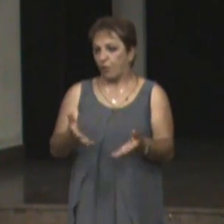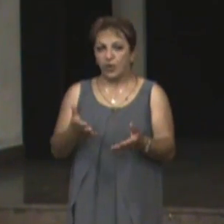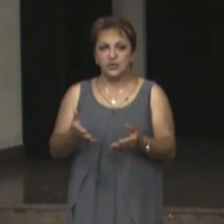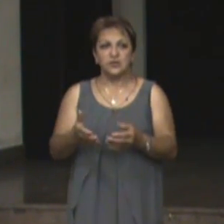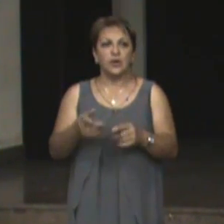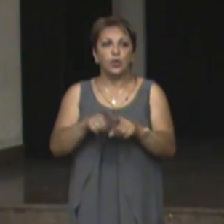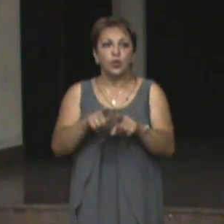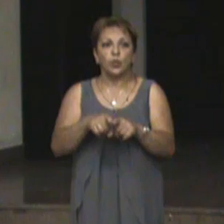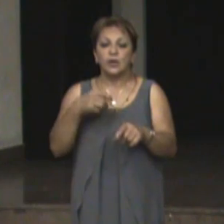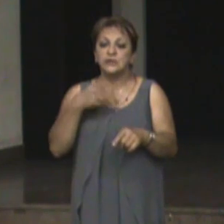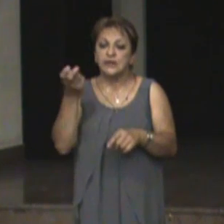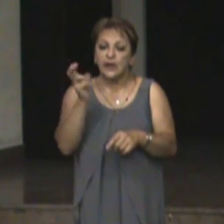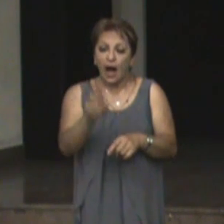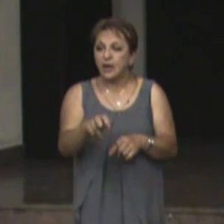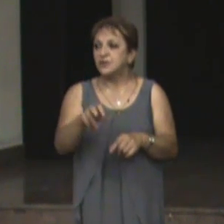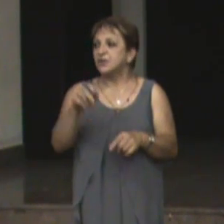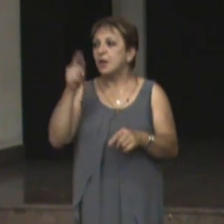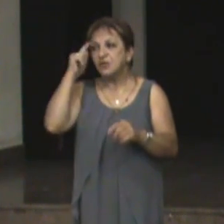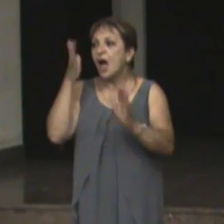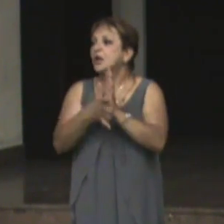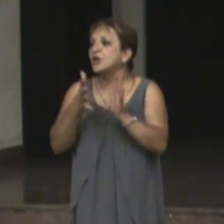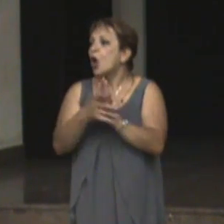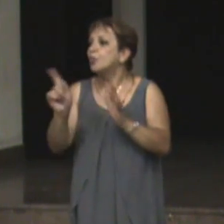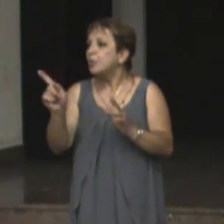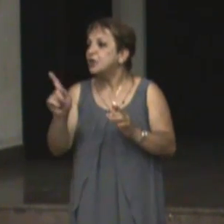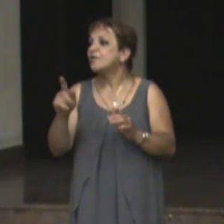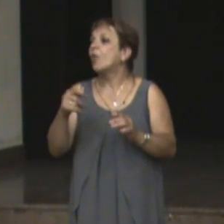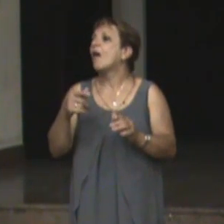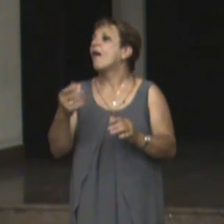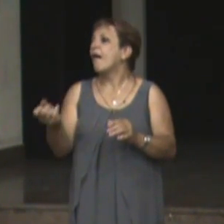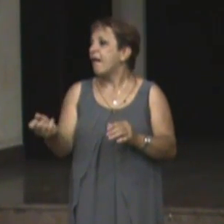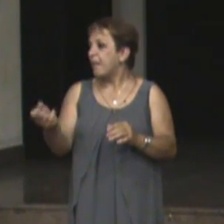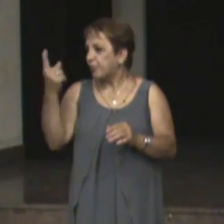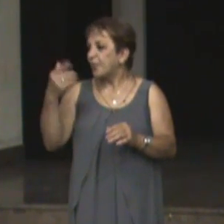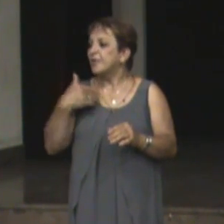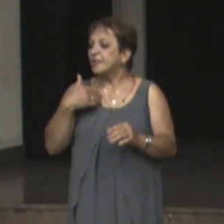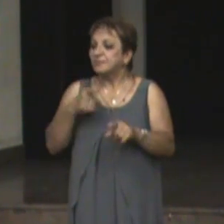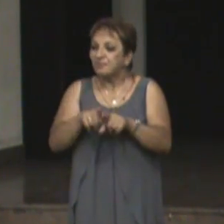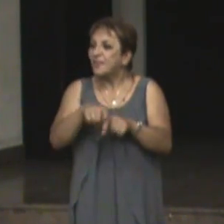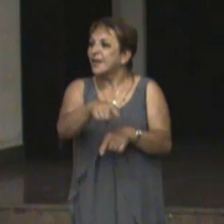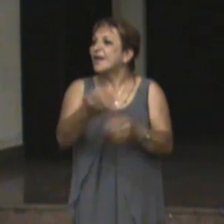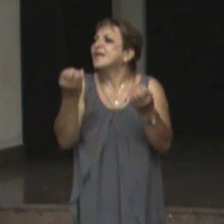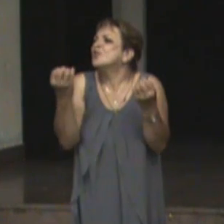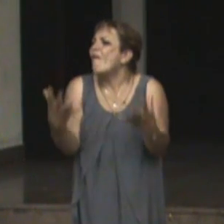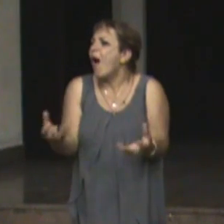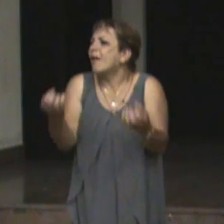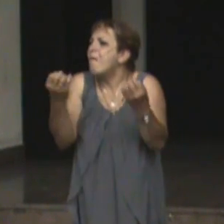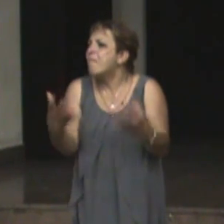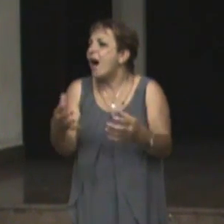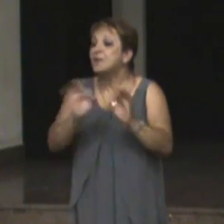հանդերձ ես գալիս եմ այն գիտակցության և կանում եմ այն փաստյանը, որ ես երբեմն ես պարզ պատմությունն